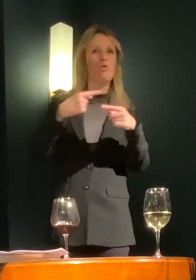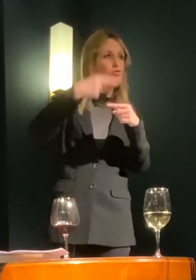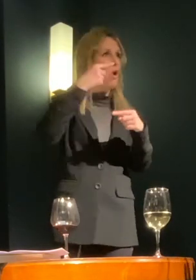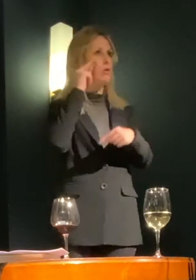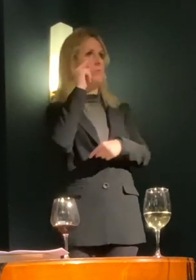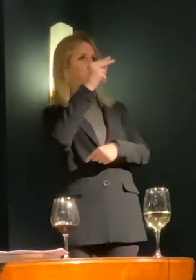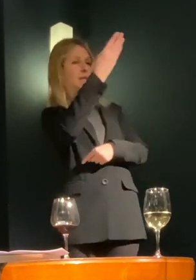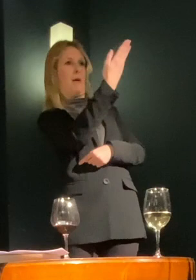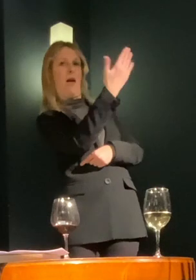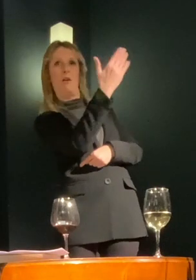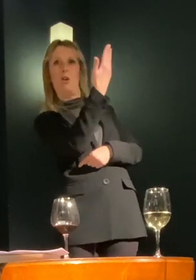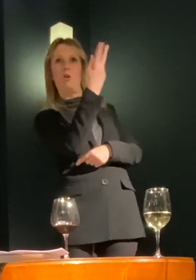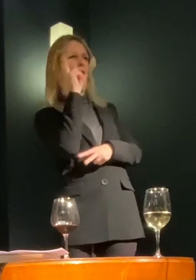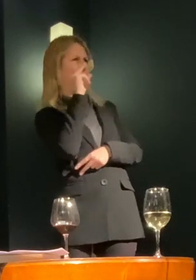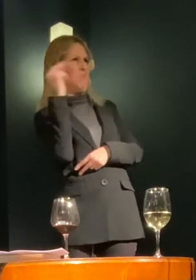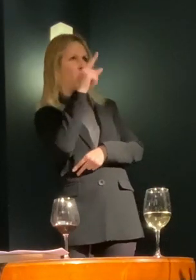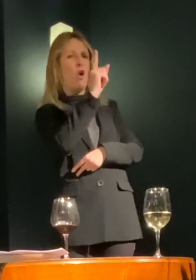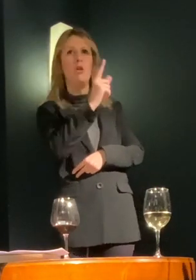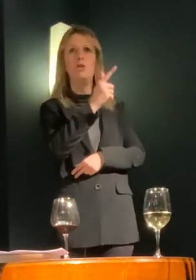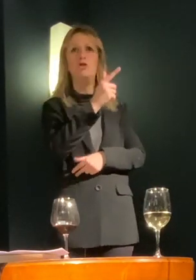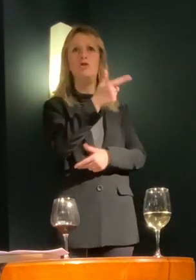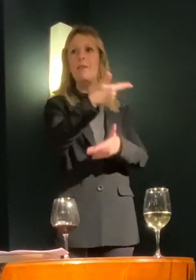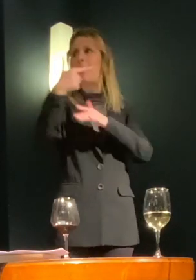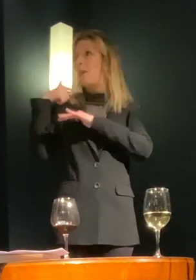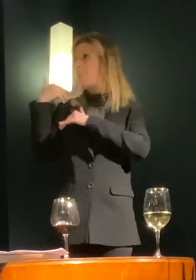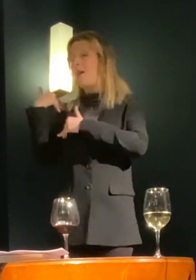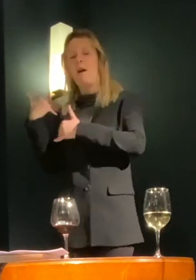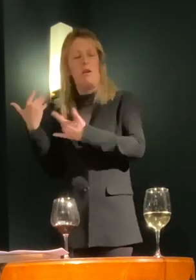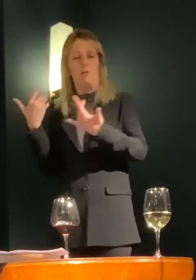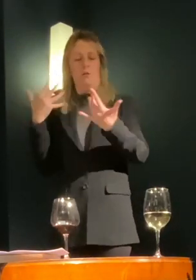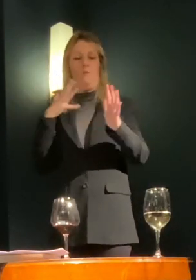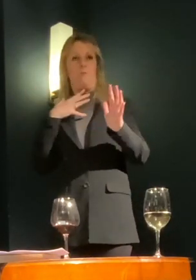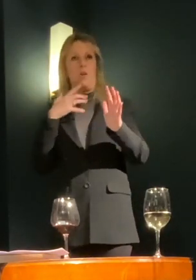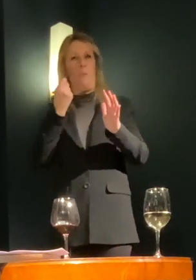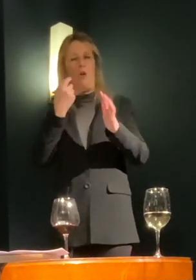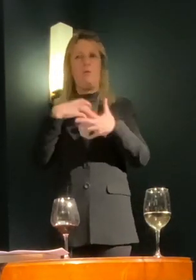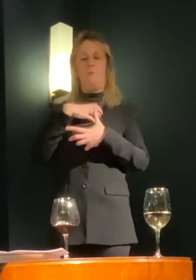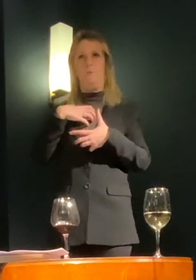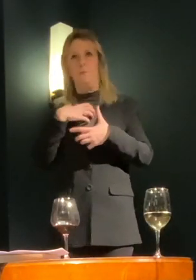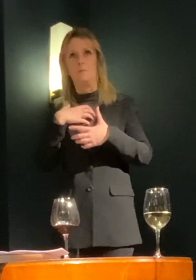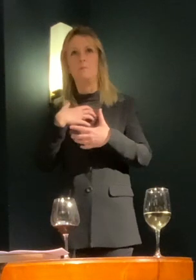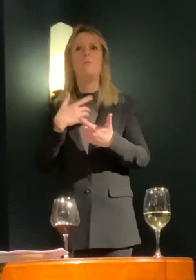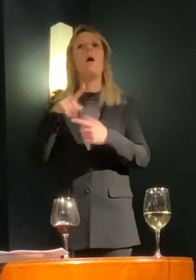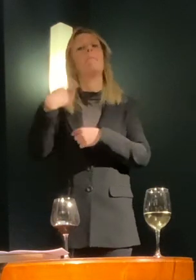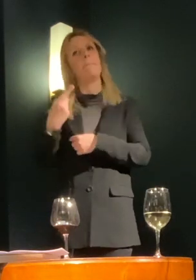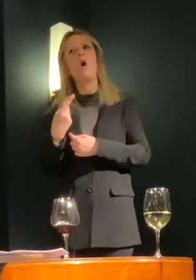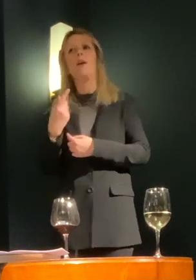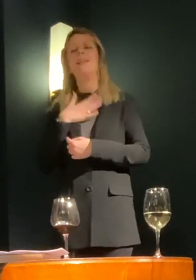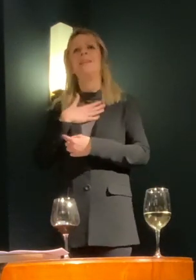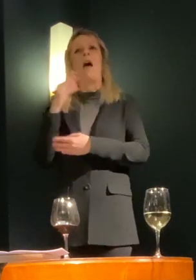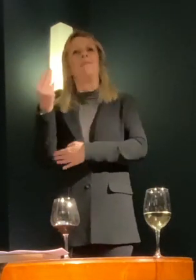allo specchio e non ti riconosci rispetto a quello che eri una settimana prima, e questa cosa comunque un po' ti spaventa. E poi l'adolescenza appunto